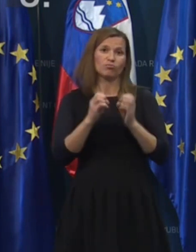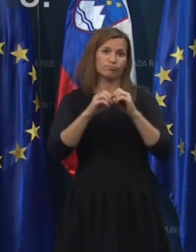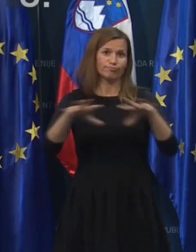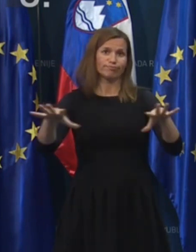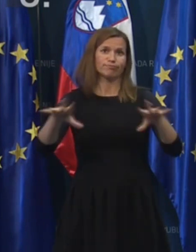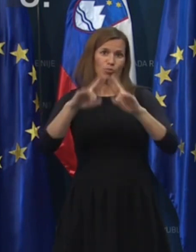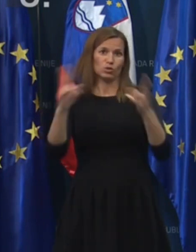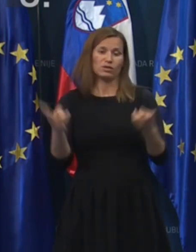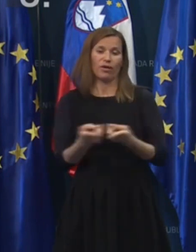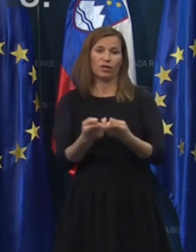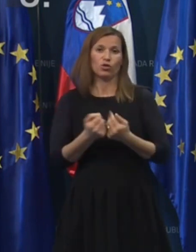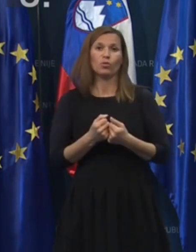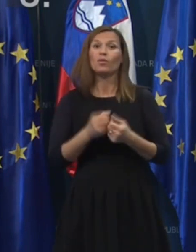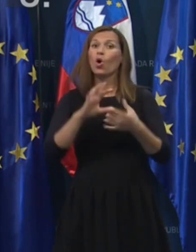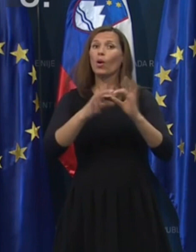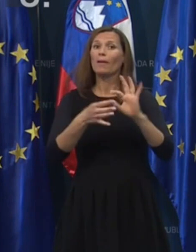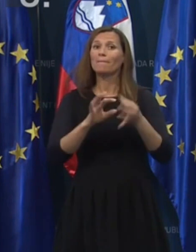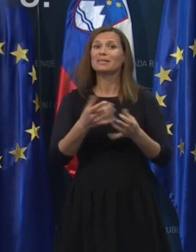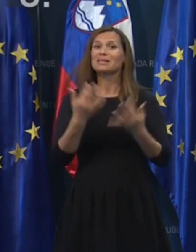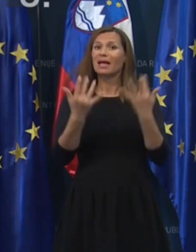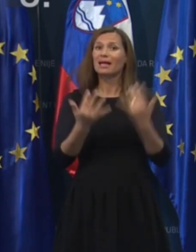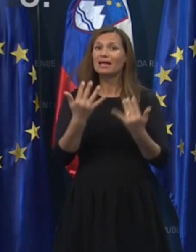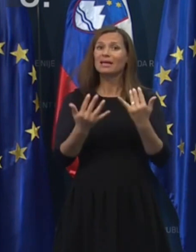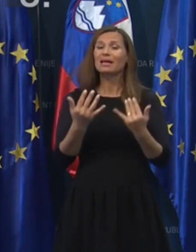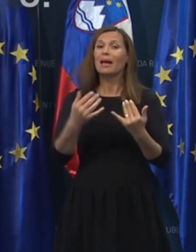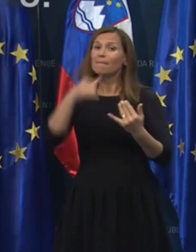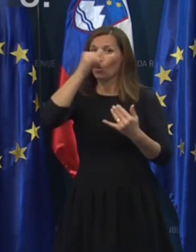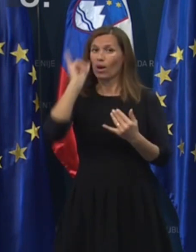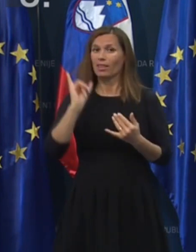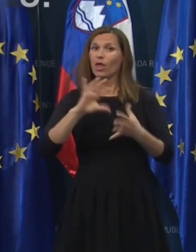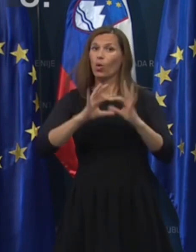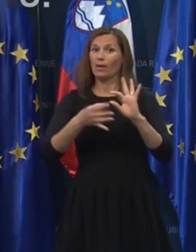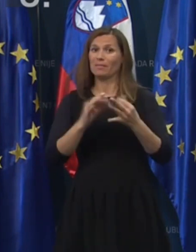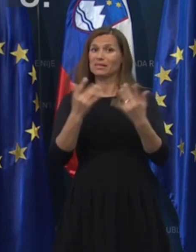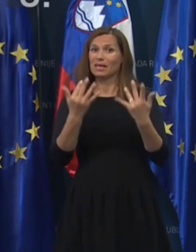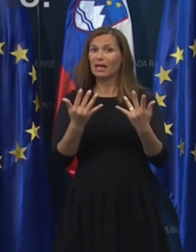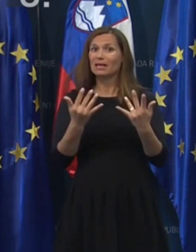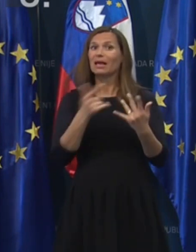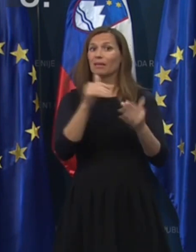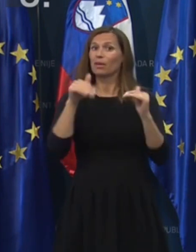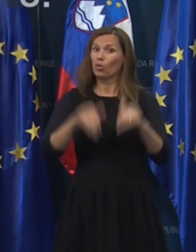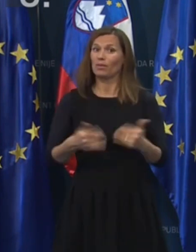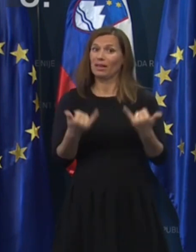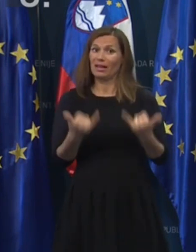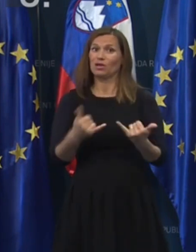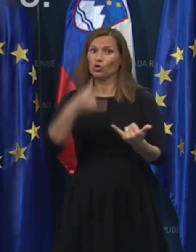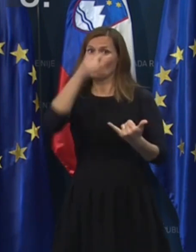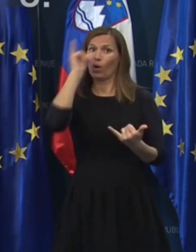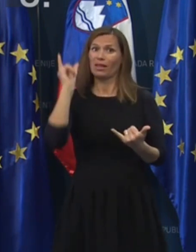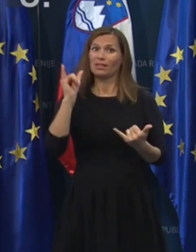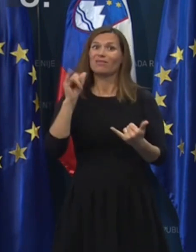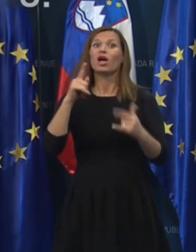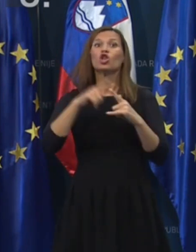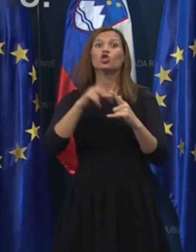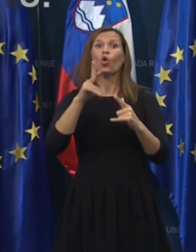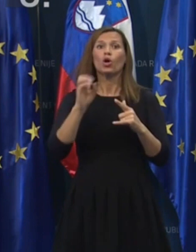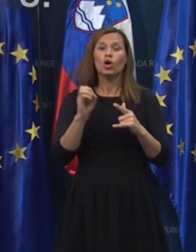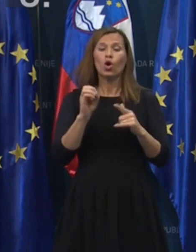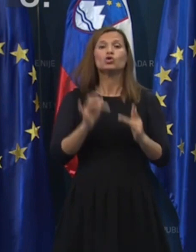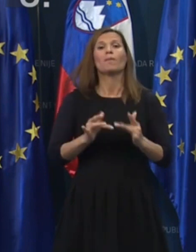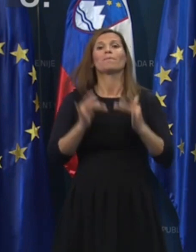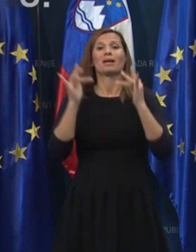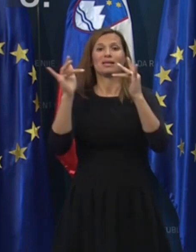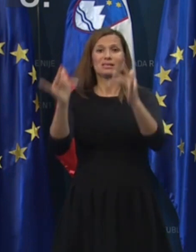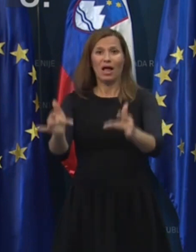po svetu olimpijske igre, poletne olimpijske igre, ki bi morali biti letos poleti v Tokiju, so